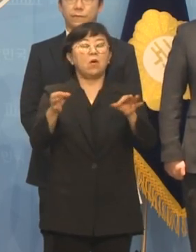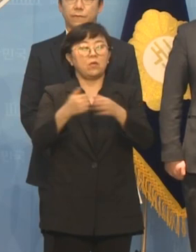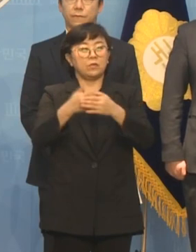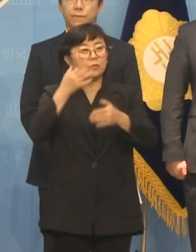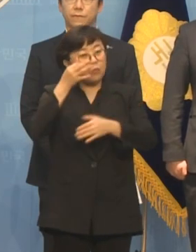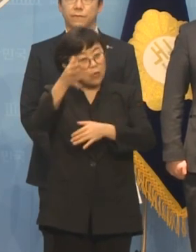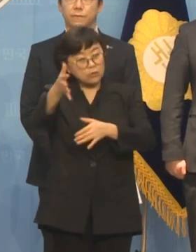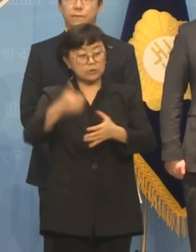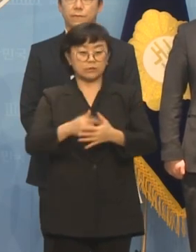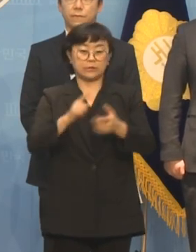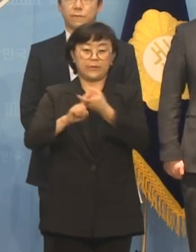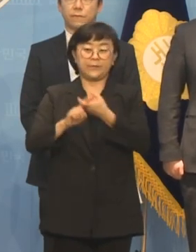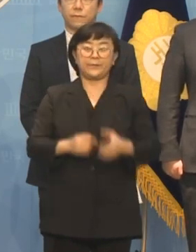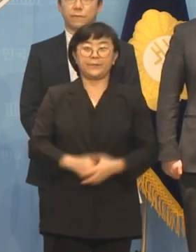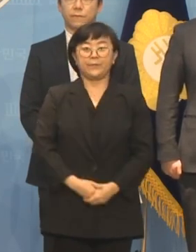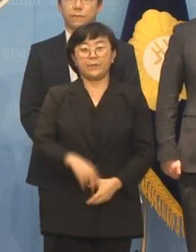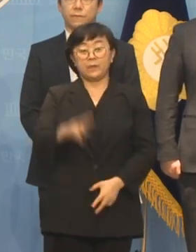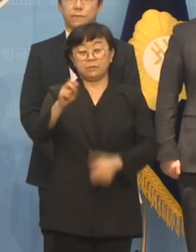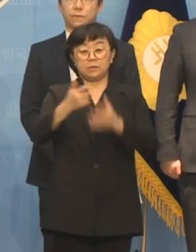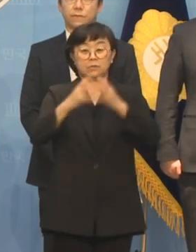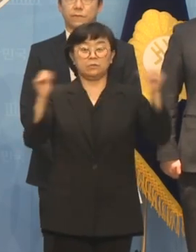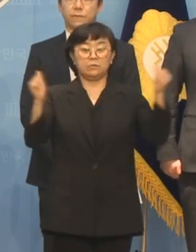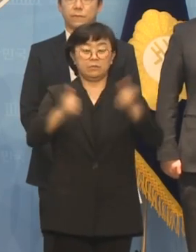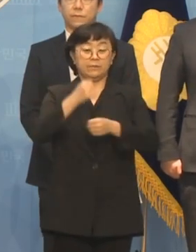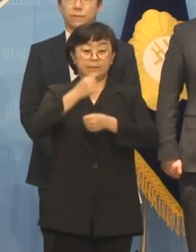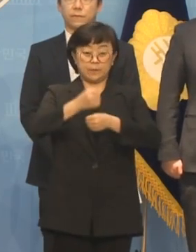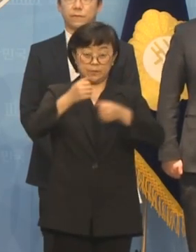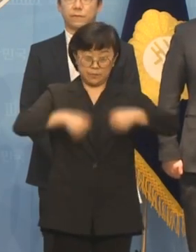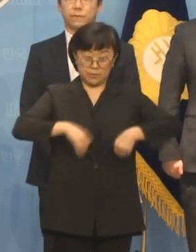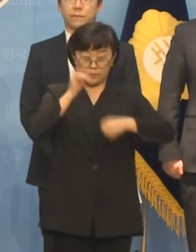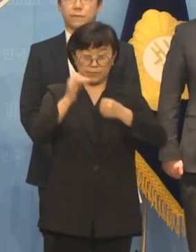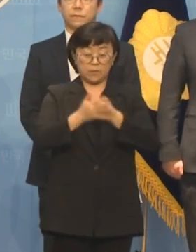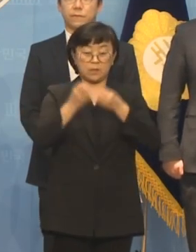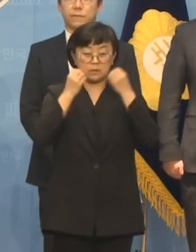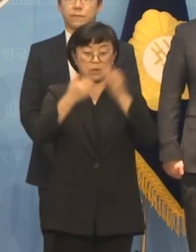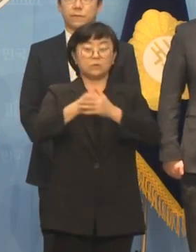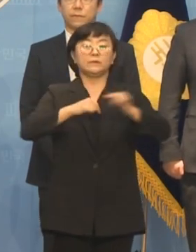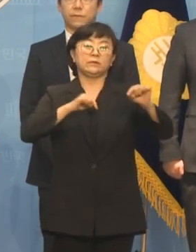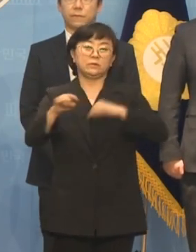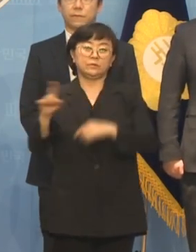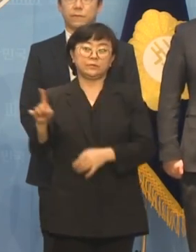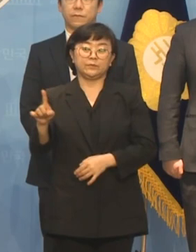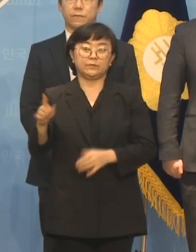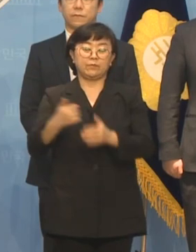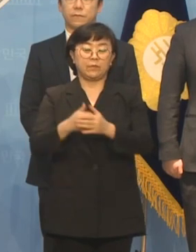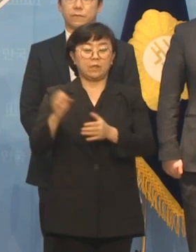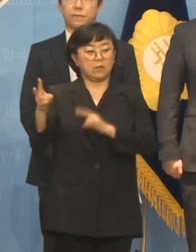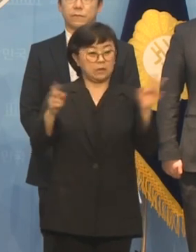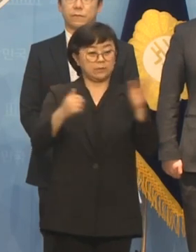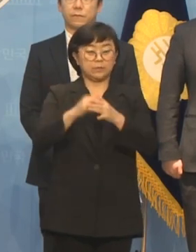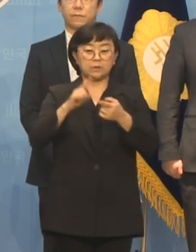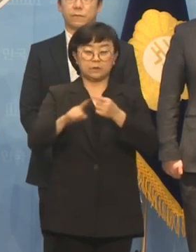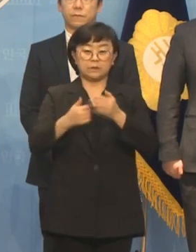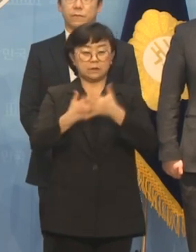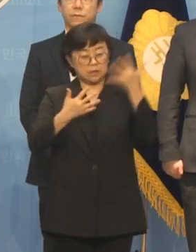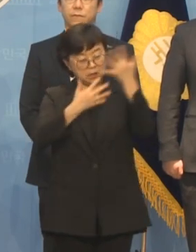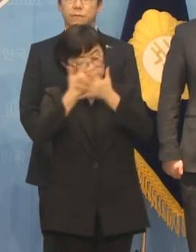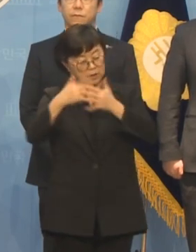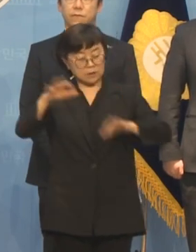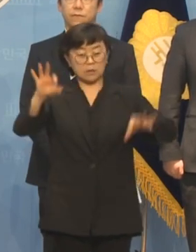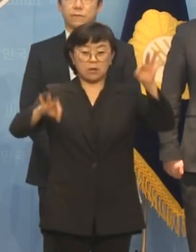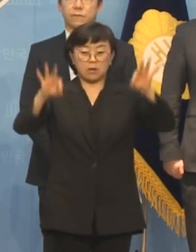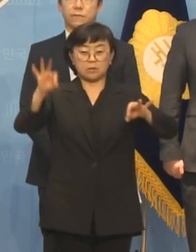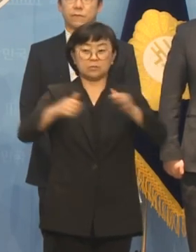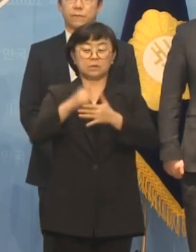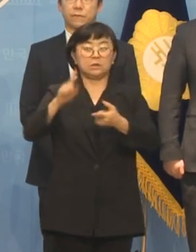추진합시다. 22대 국회에서 만들어져야 할 새로운 정치는 양당 사이의 지지부진한 저울질의